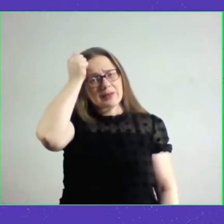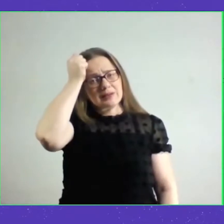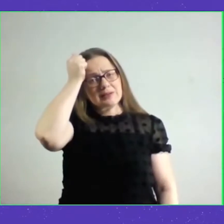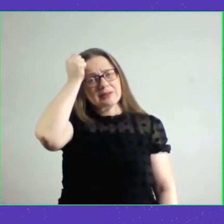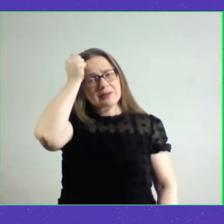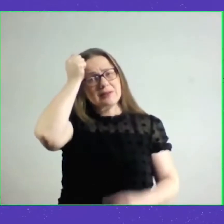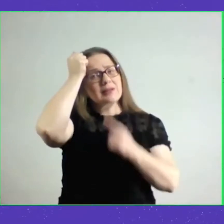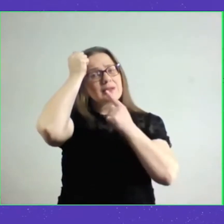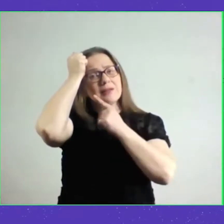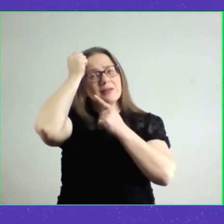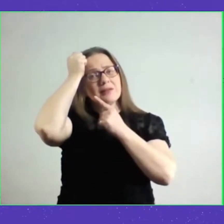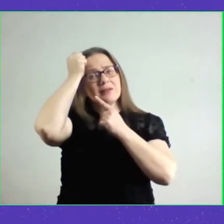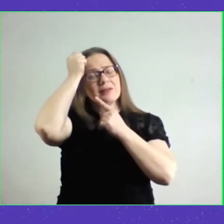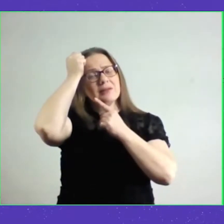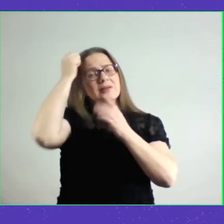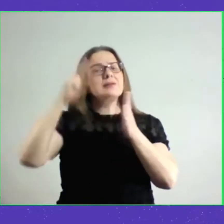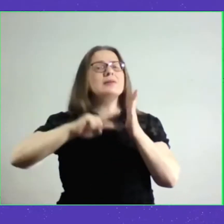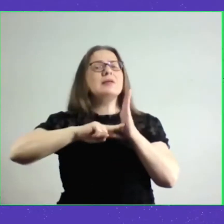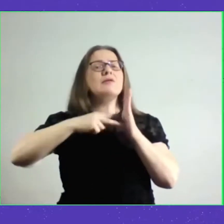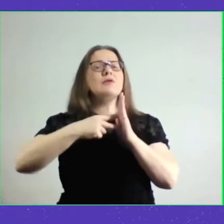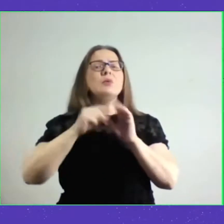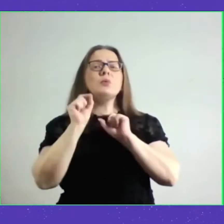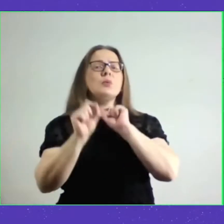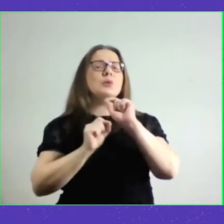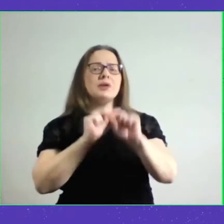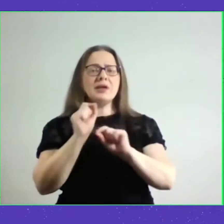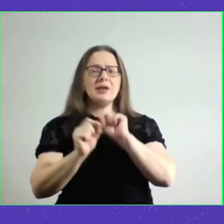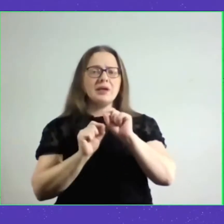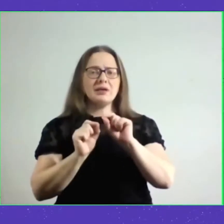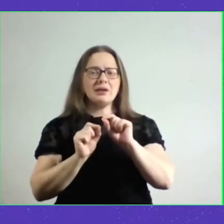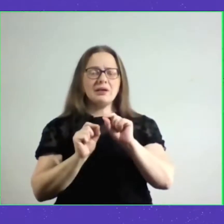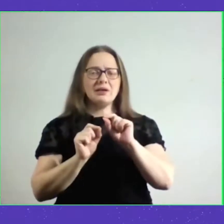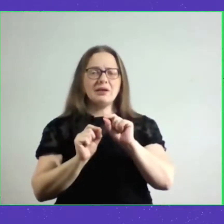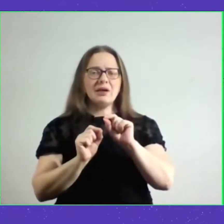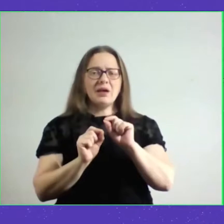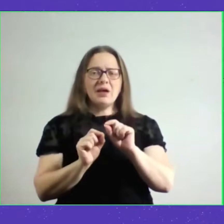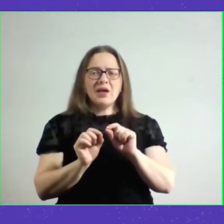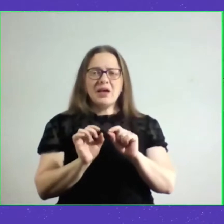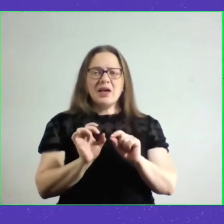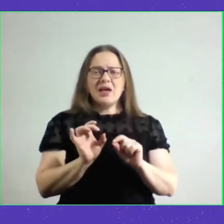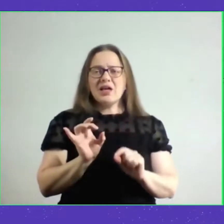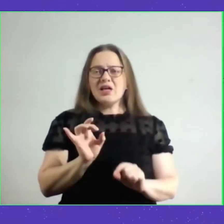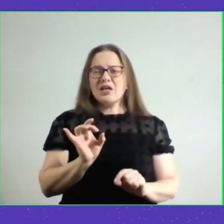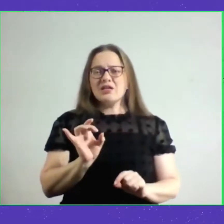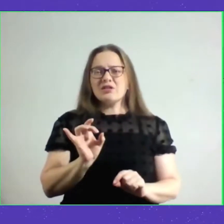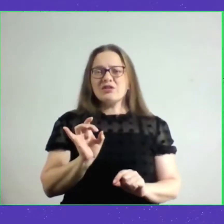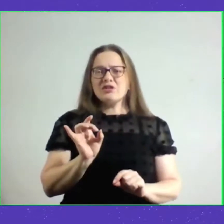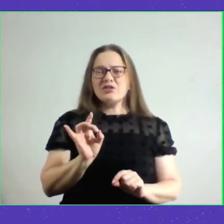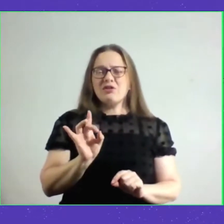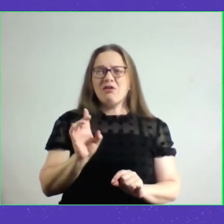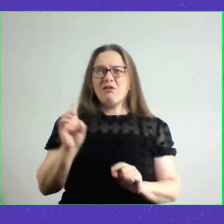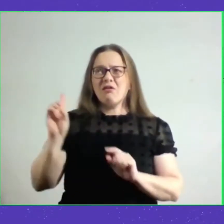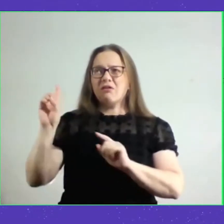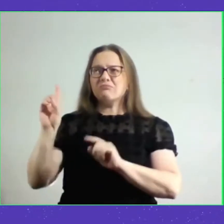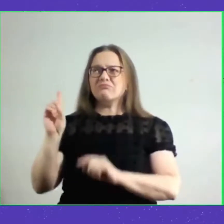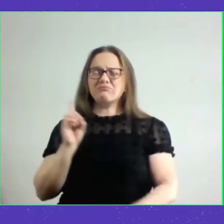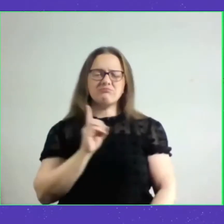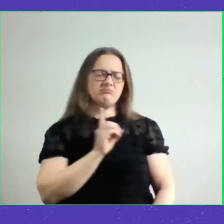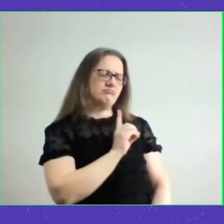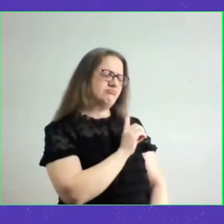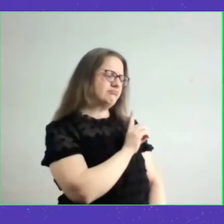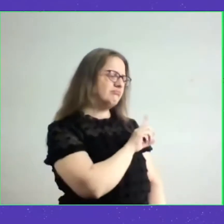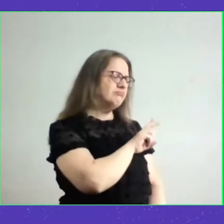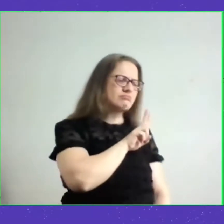uma volta de 180 graus, estar andando contra Deus, fazendo as próprias coisas e se voltar